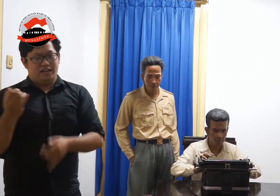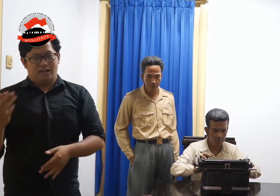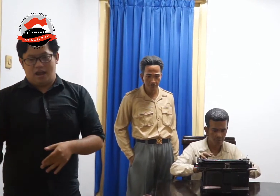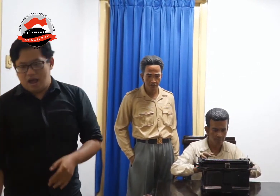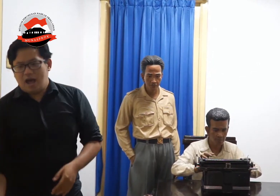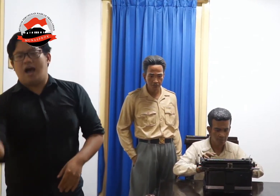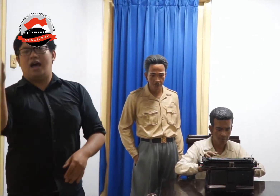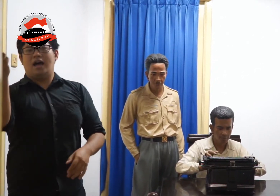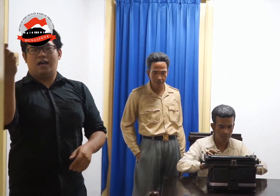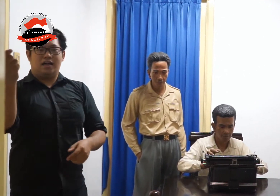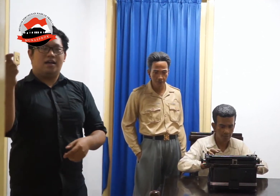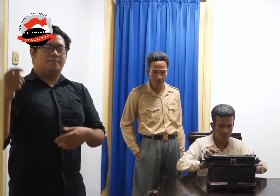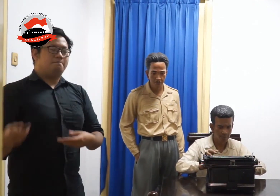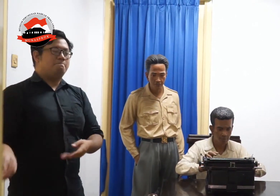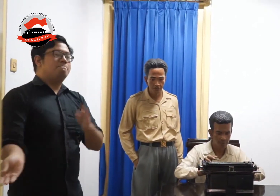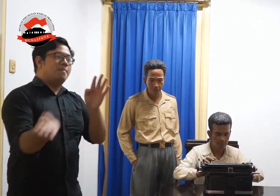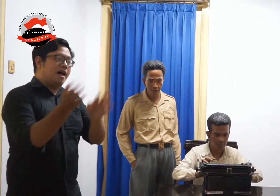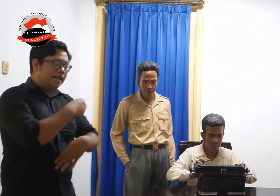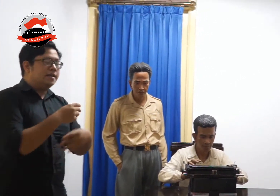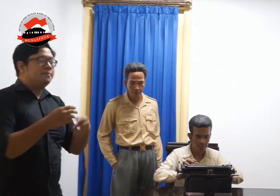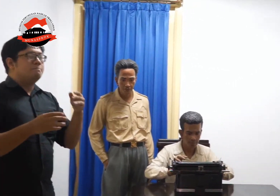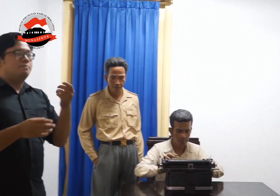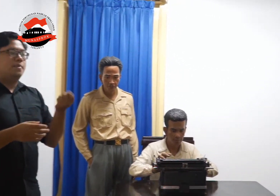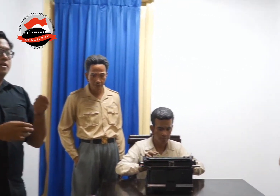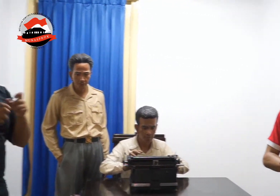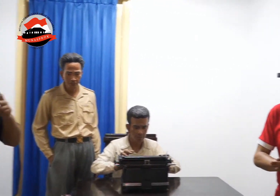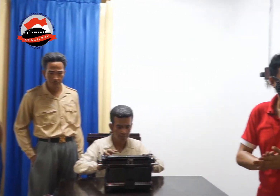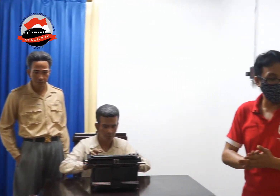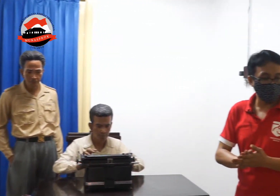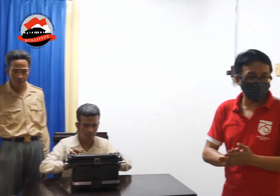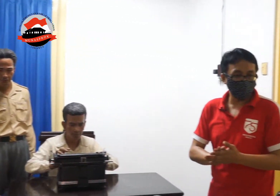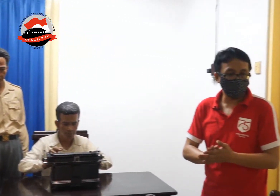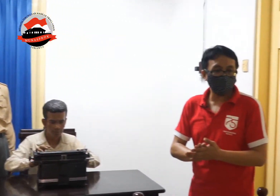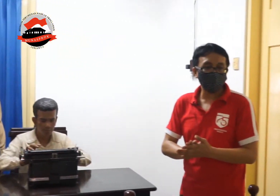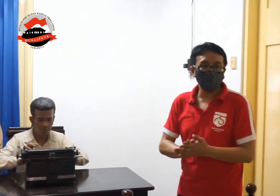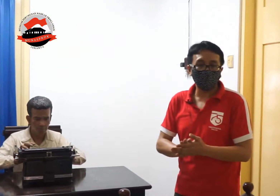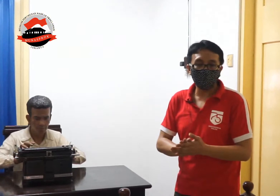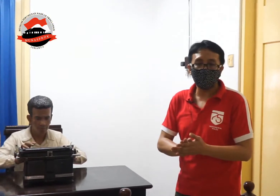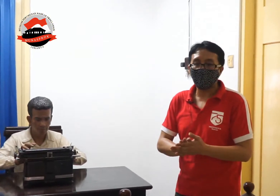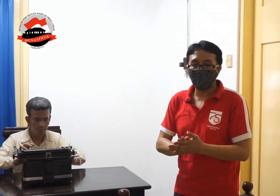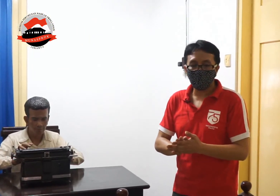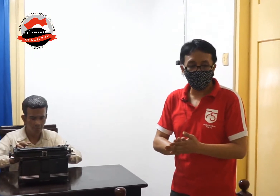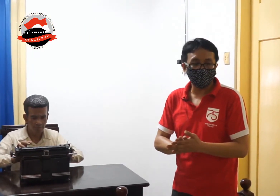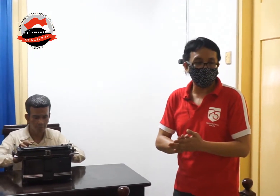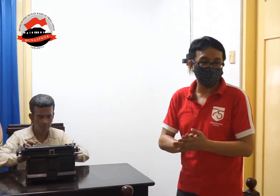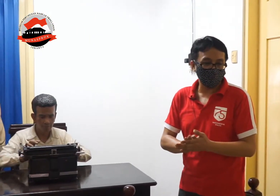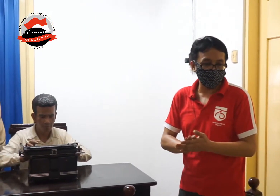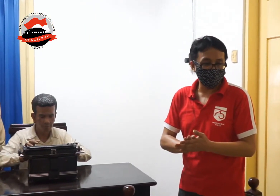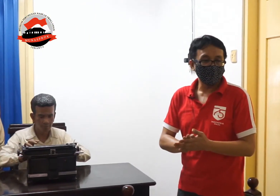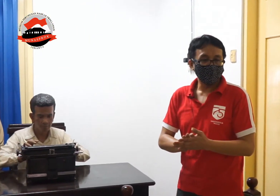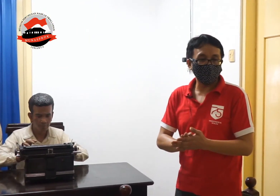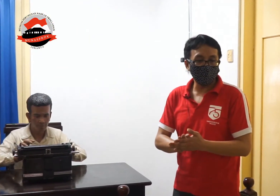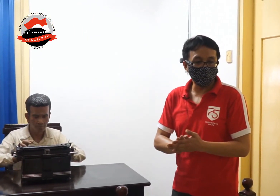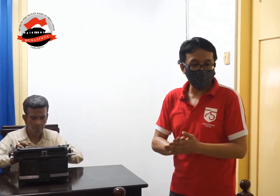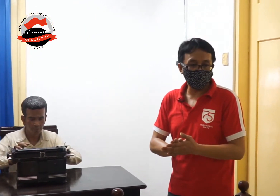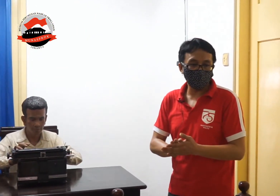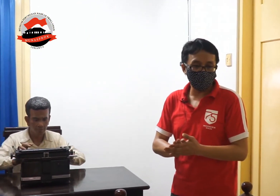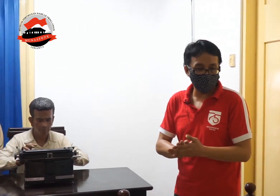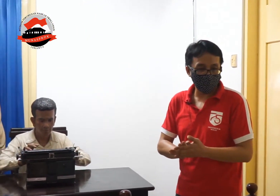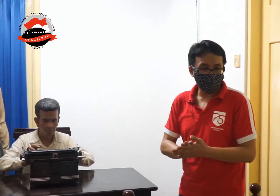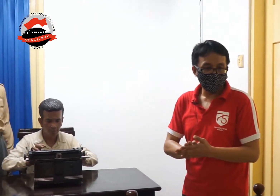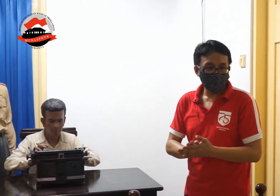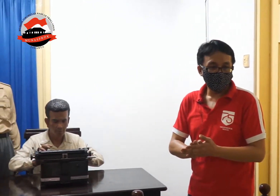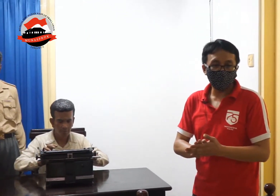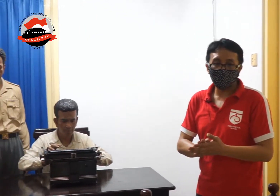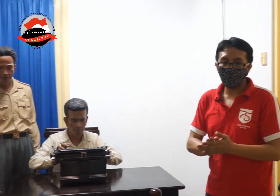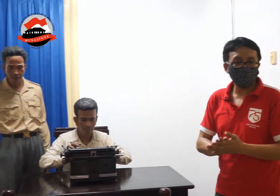Presiden Soeharto dan sekarang naskah tulisan tangan Bung Karno itu tersimpan di Arsip Nasional Republik